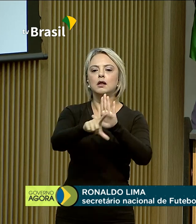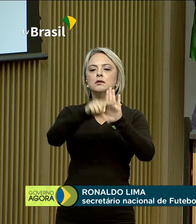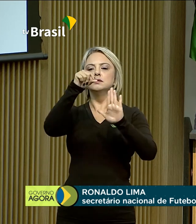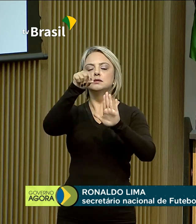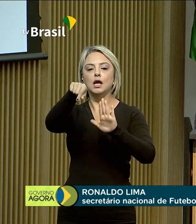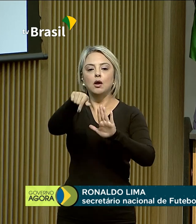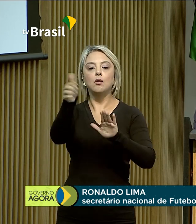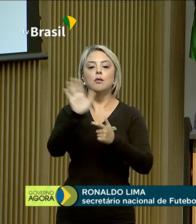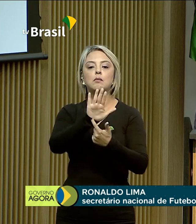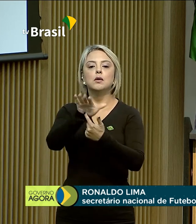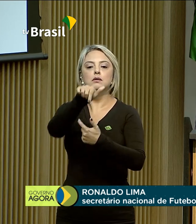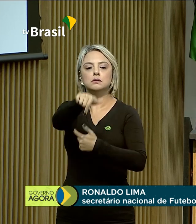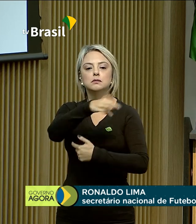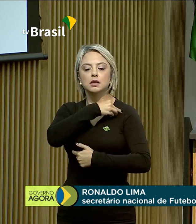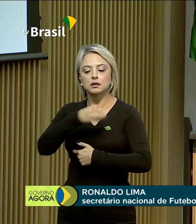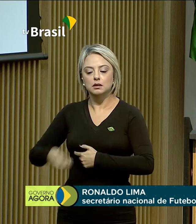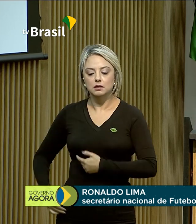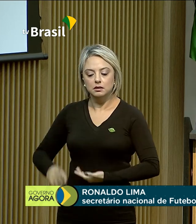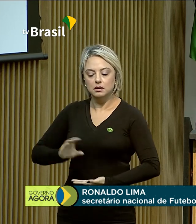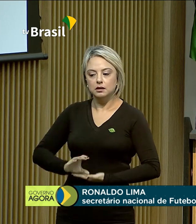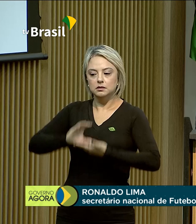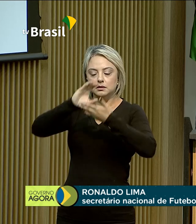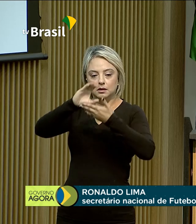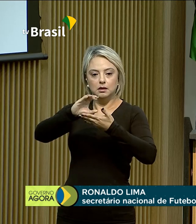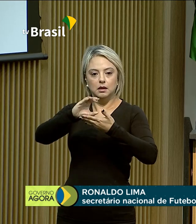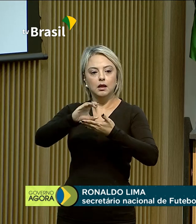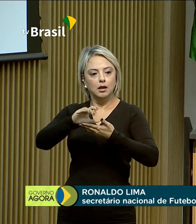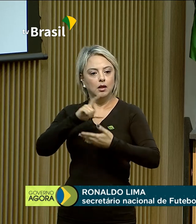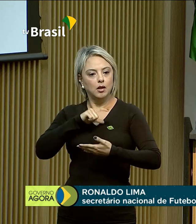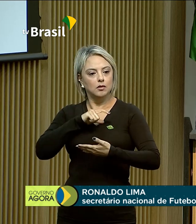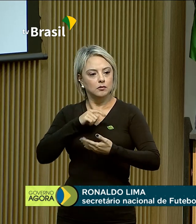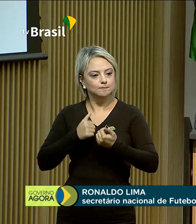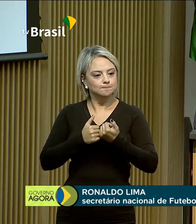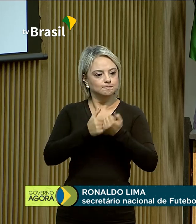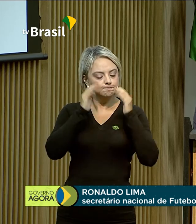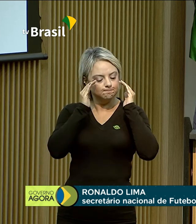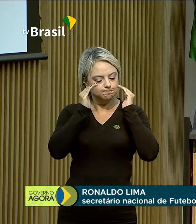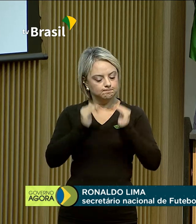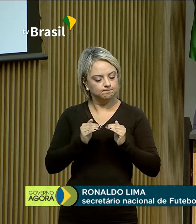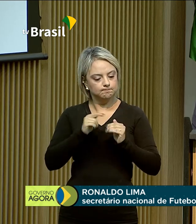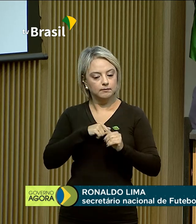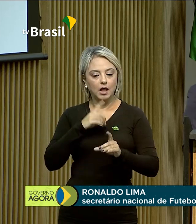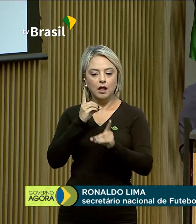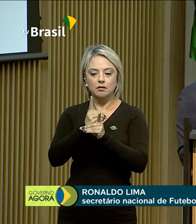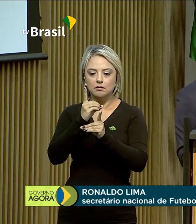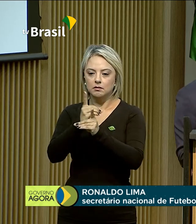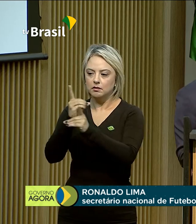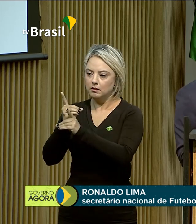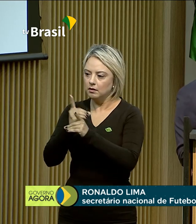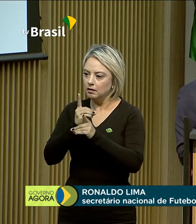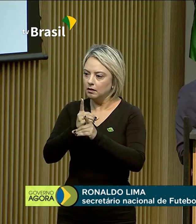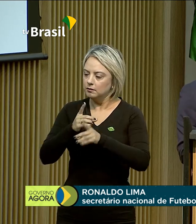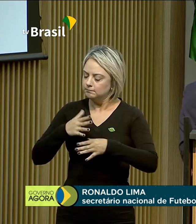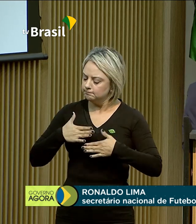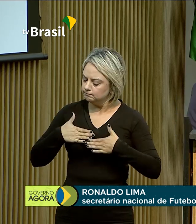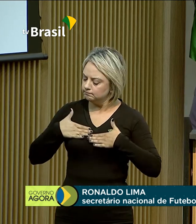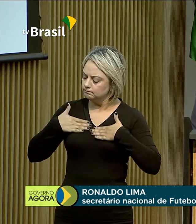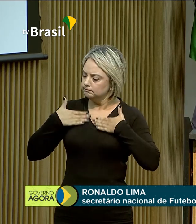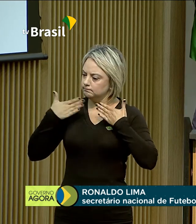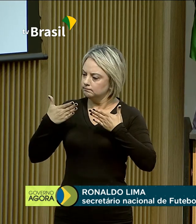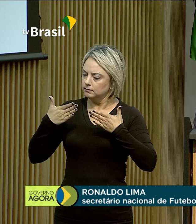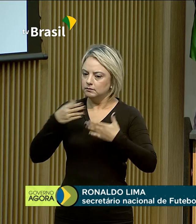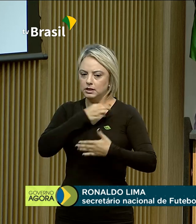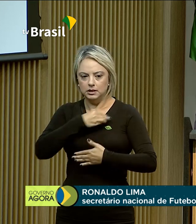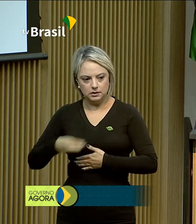fidalguia, trazendo para o Ministério da Cidadania, da qual somos subordinados, a condução desse encontro. Ficamos honrados, ministro, pela